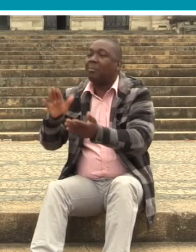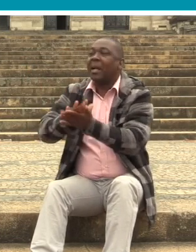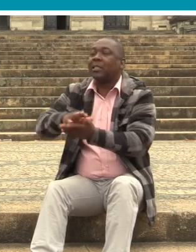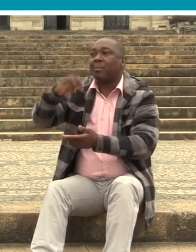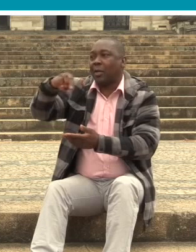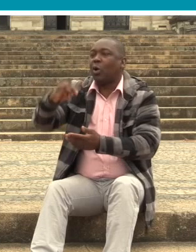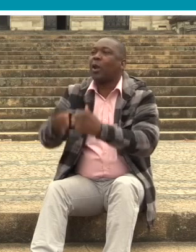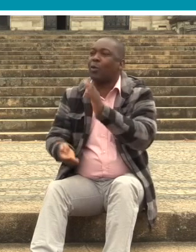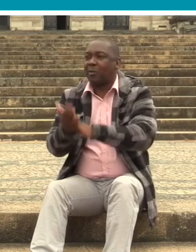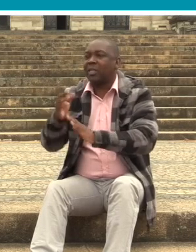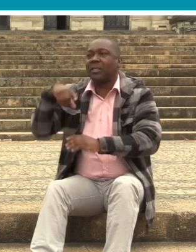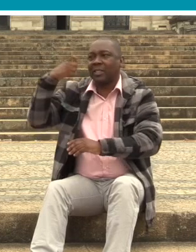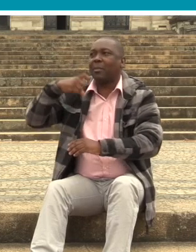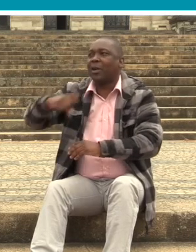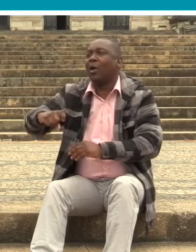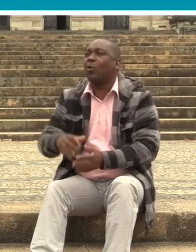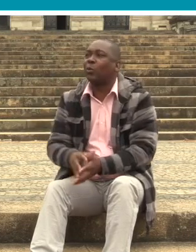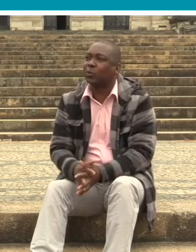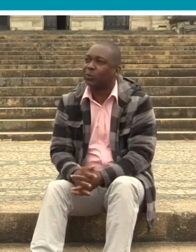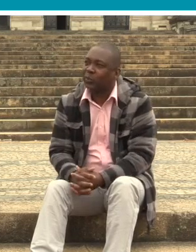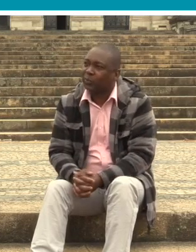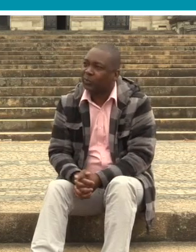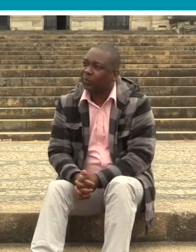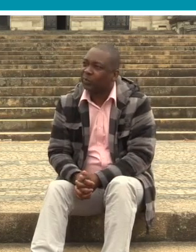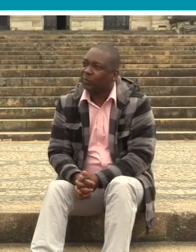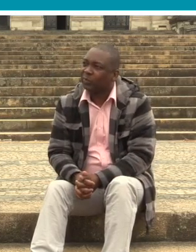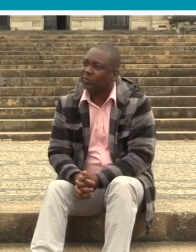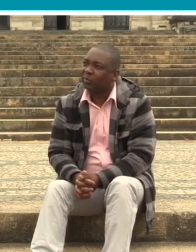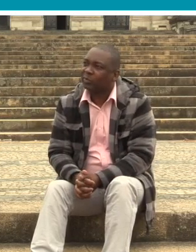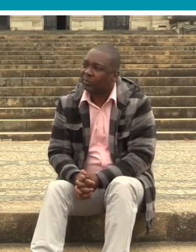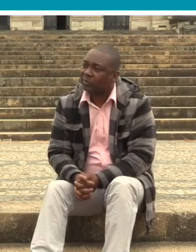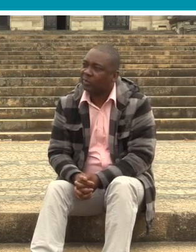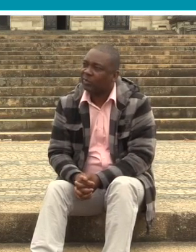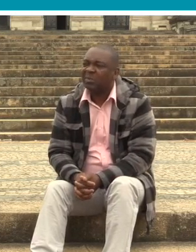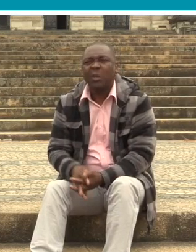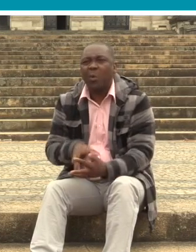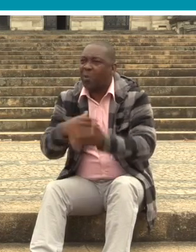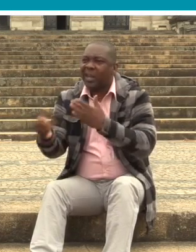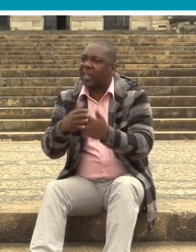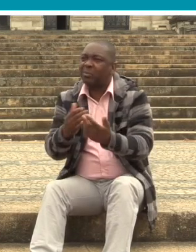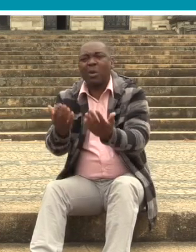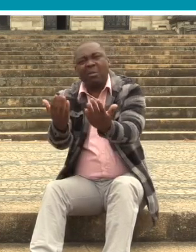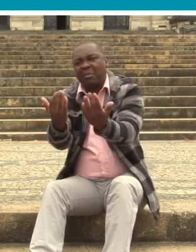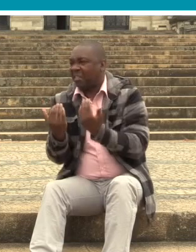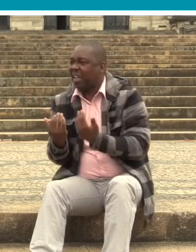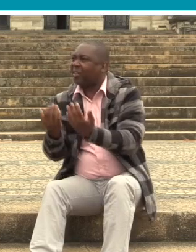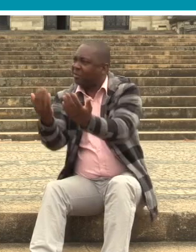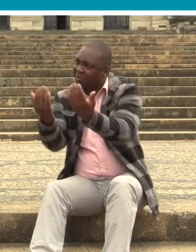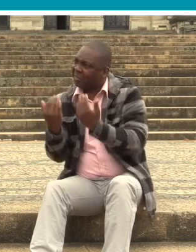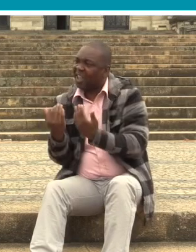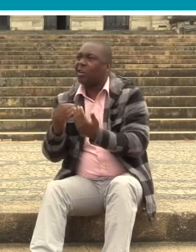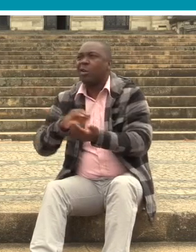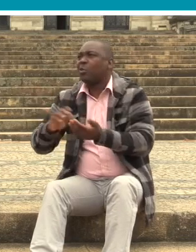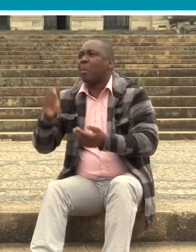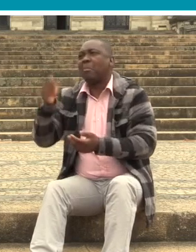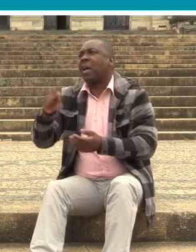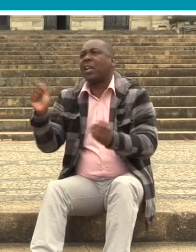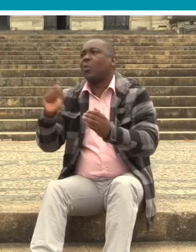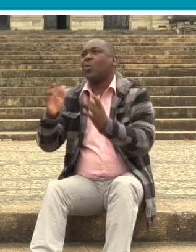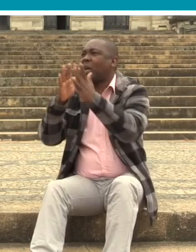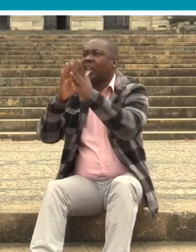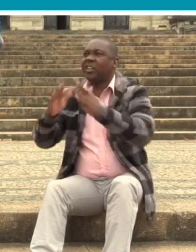Podem aprender a língua de sinais, mas na matola vai começar na próxima semana. Qualquer pessoa que esteja interessada, seja